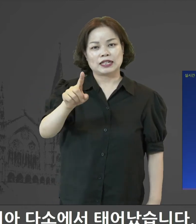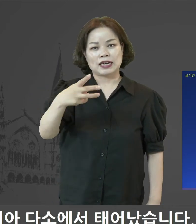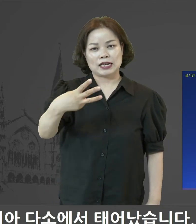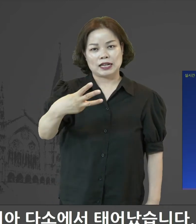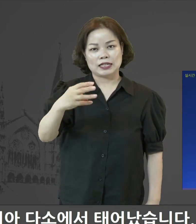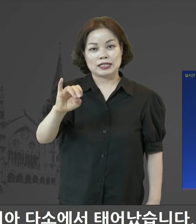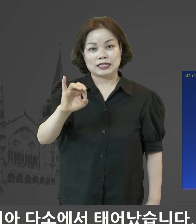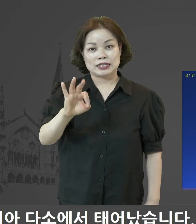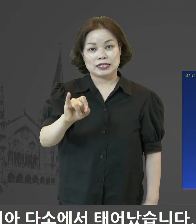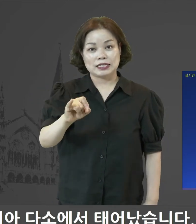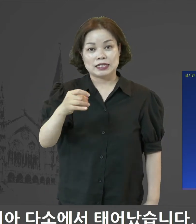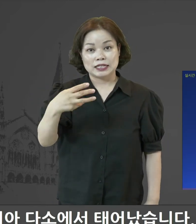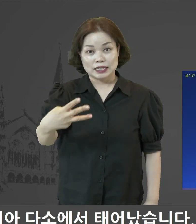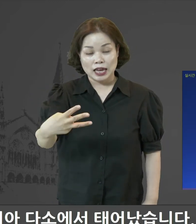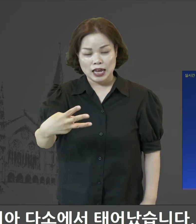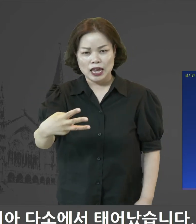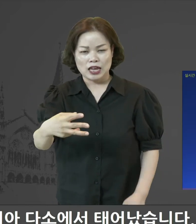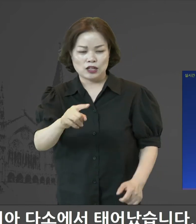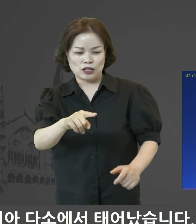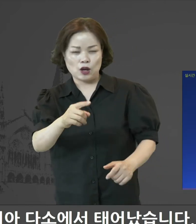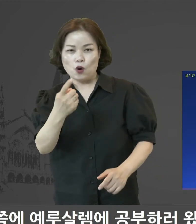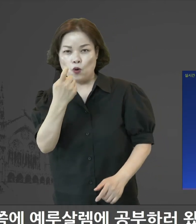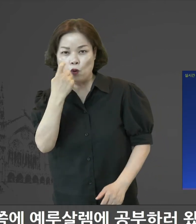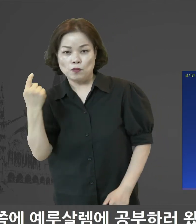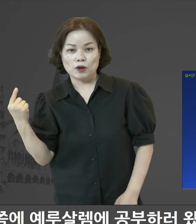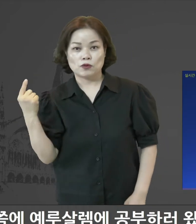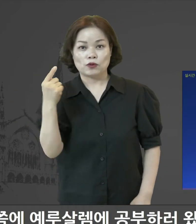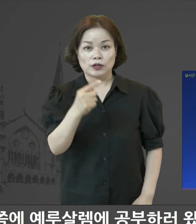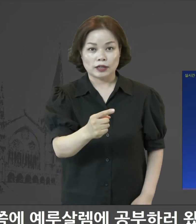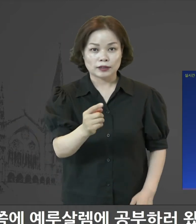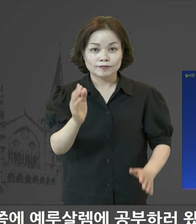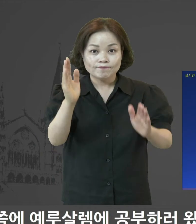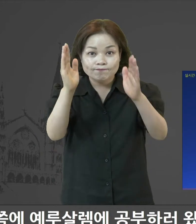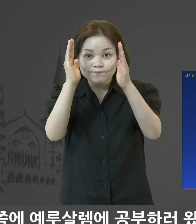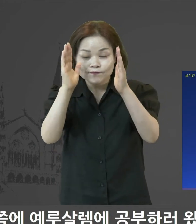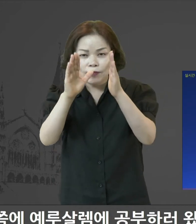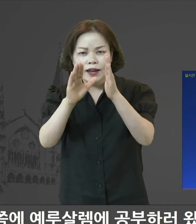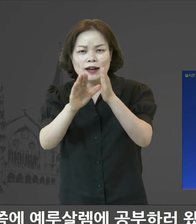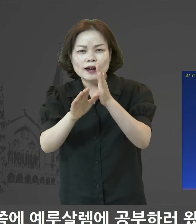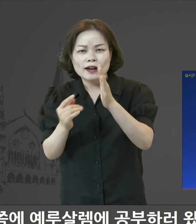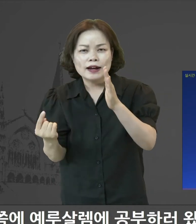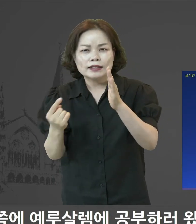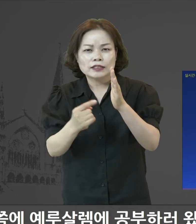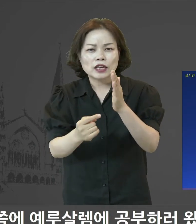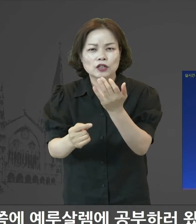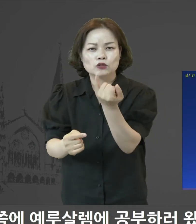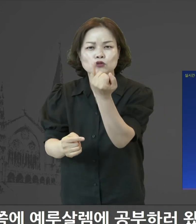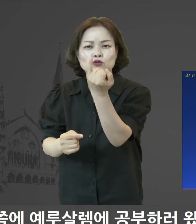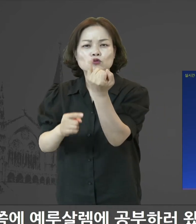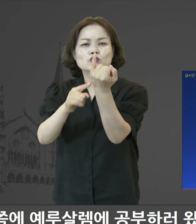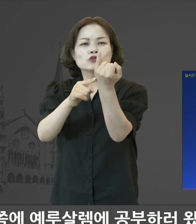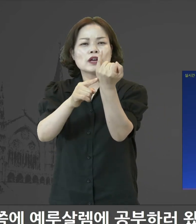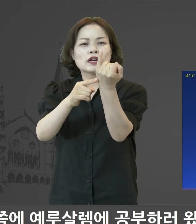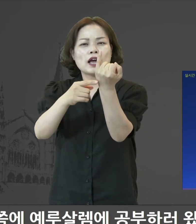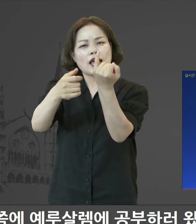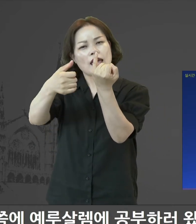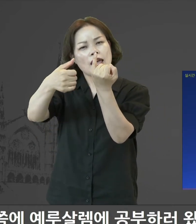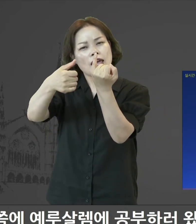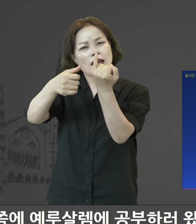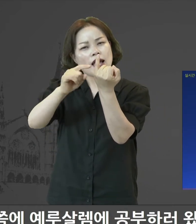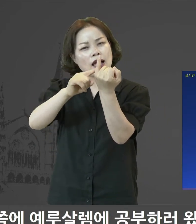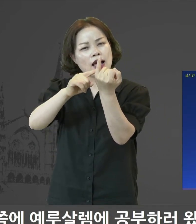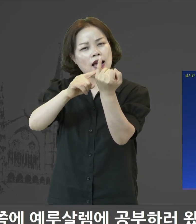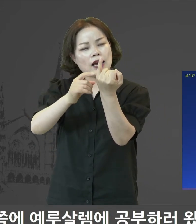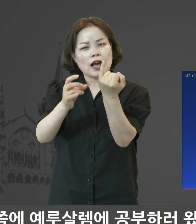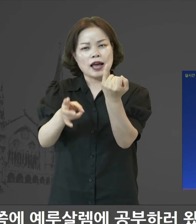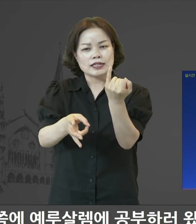가말리엘. 그래서 가말리엘 문화로 공부하러 올 때 아마도 누나가 예루살렘에 살고 있었기